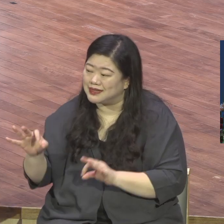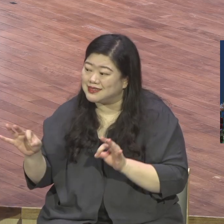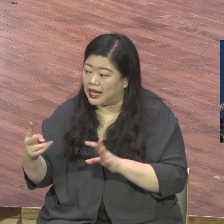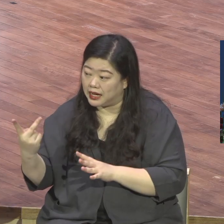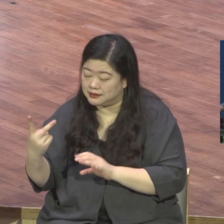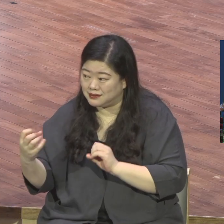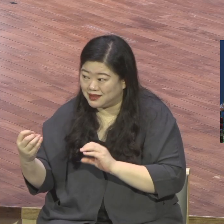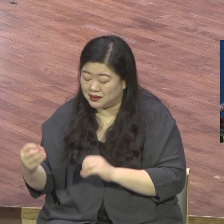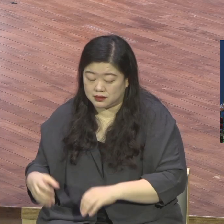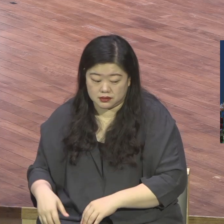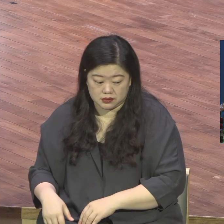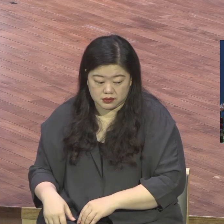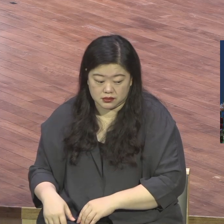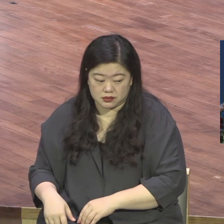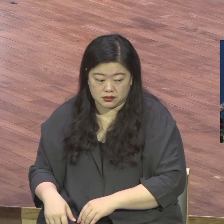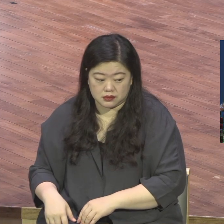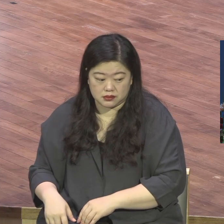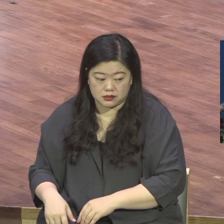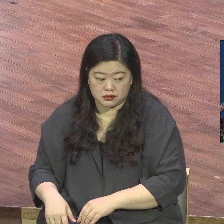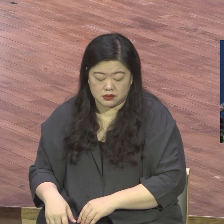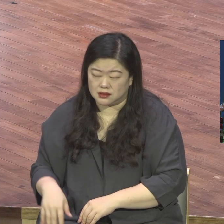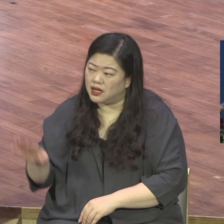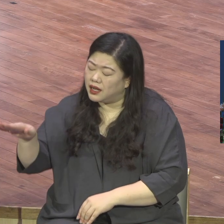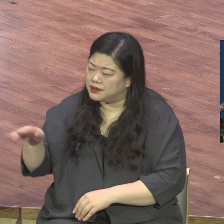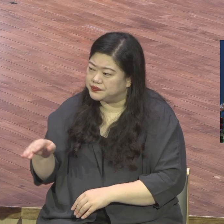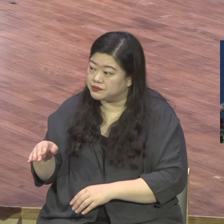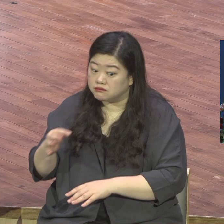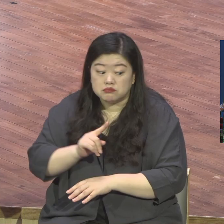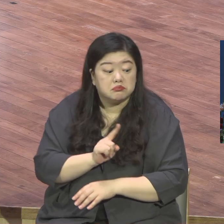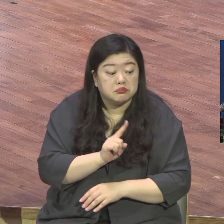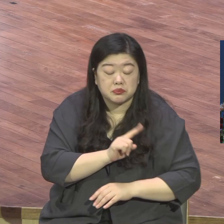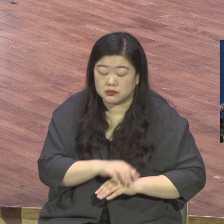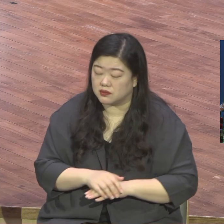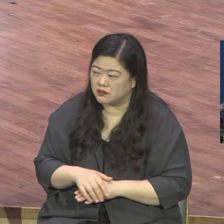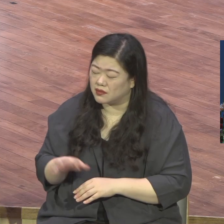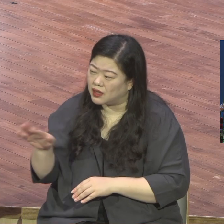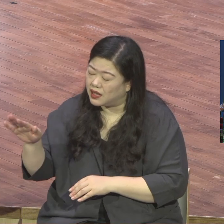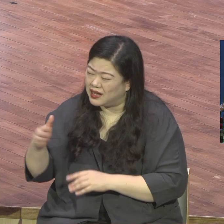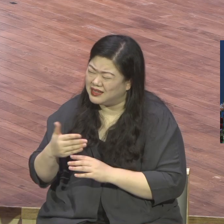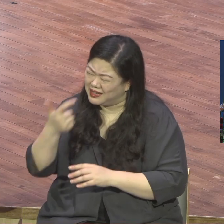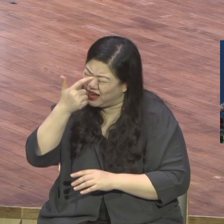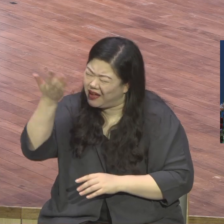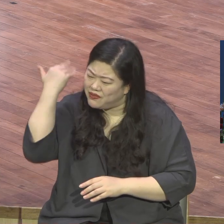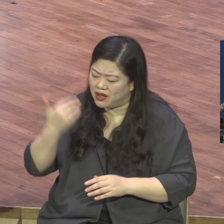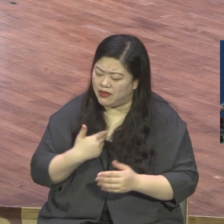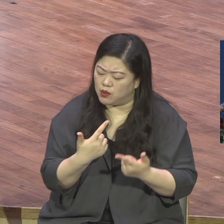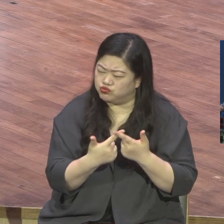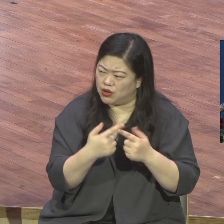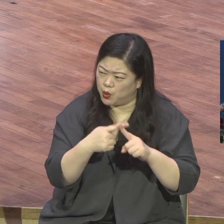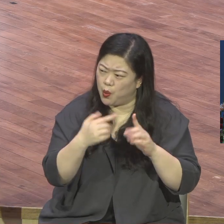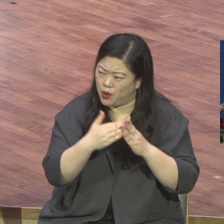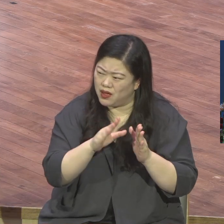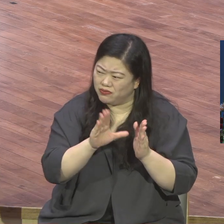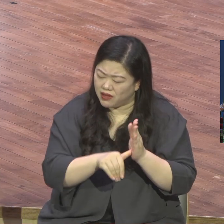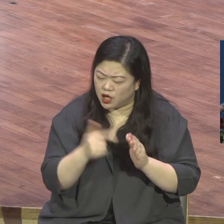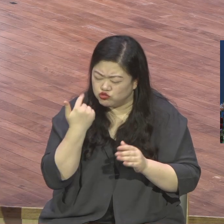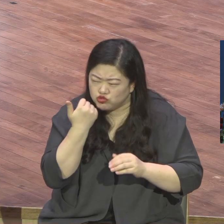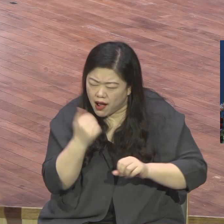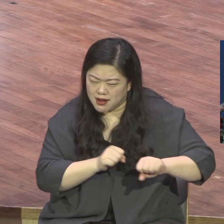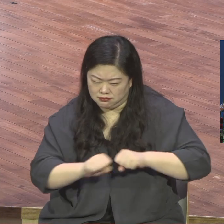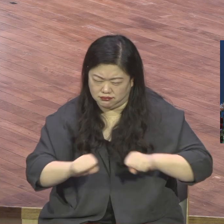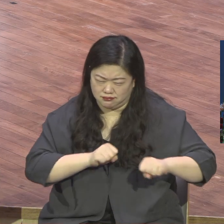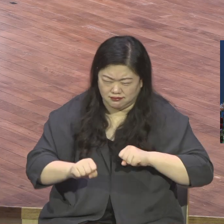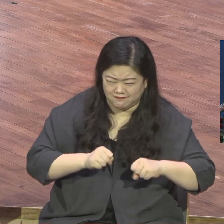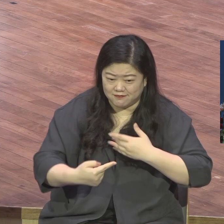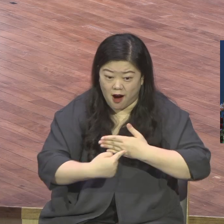사기치고 간 사람이 있어. 당신은 다 똑같은 사람 같아. 당신 사기꾼 아니야 라고 말을 하더라고.